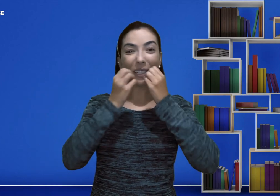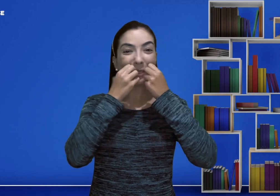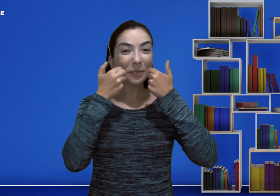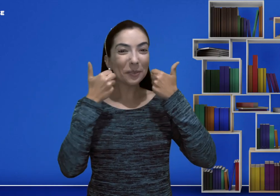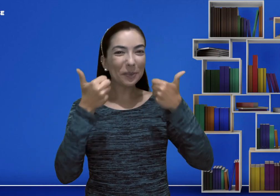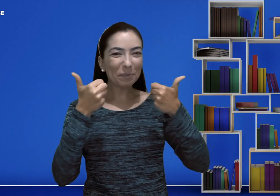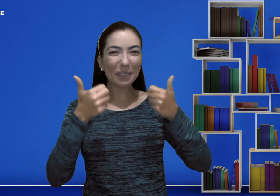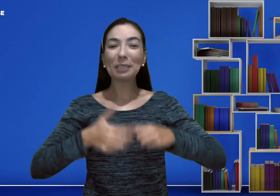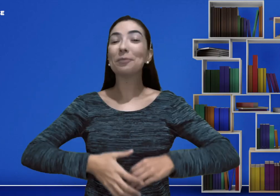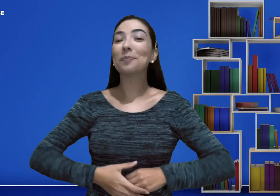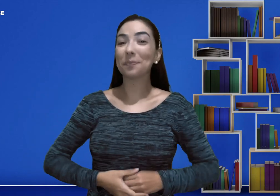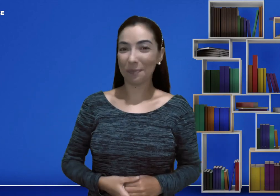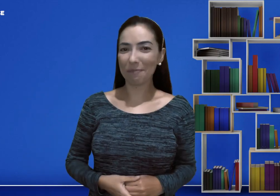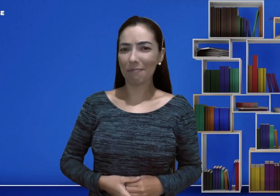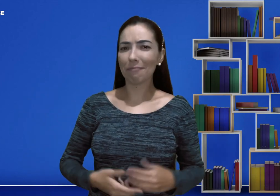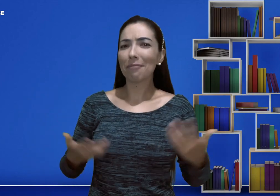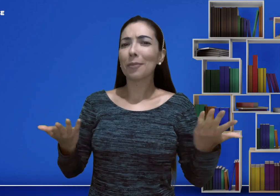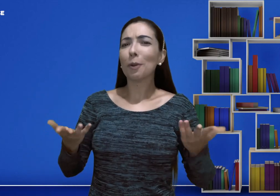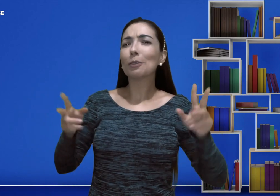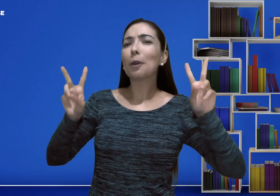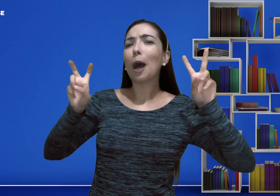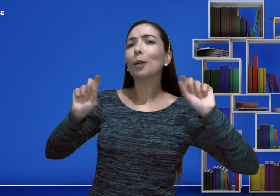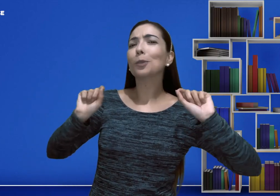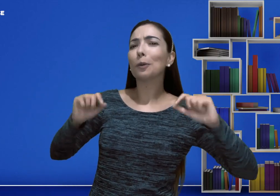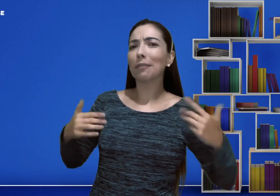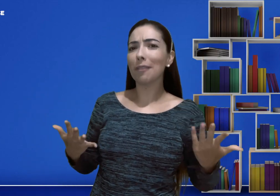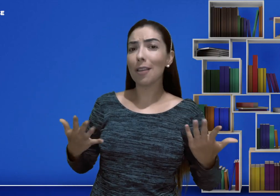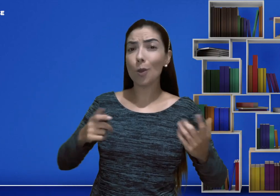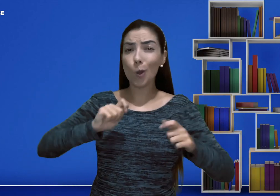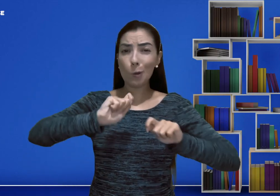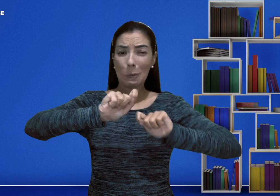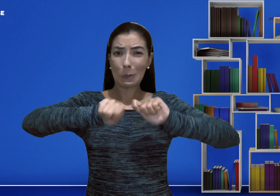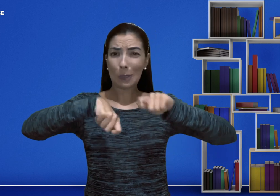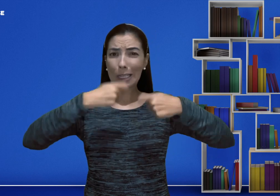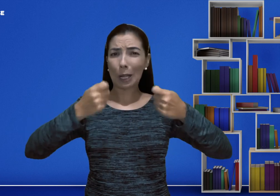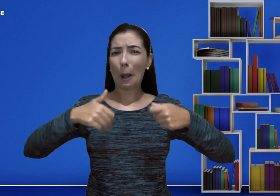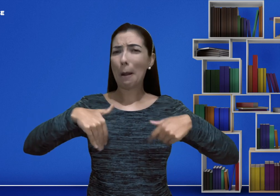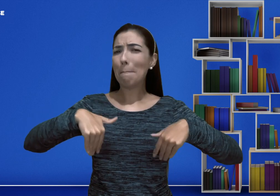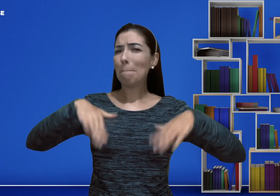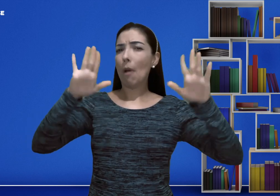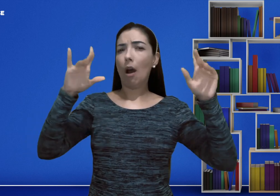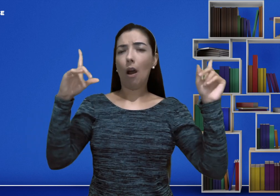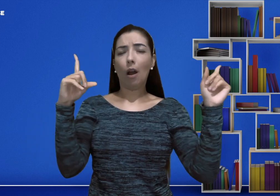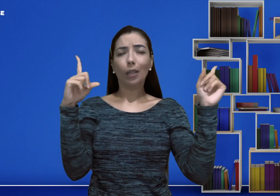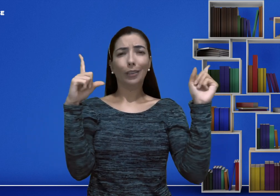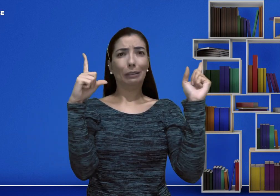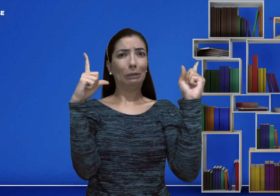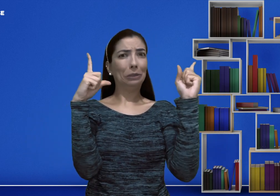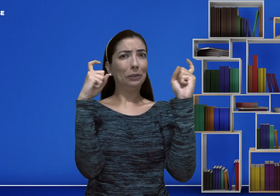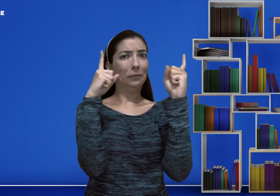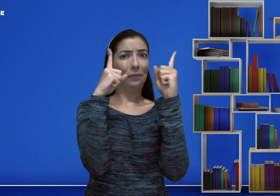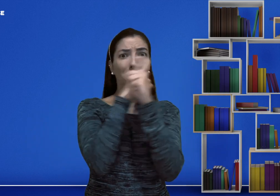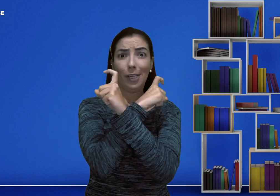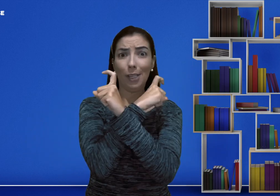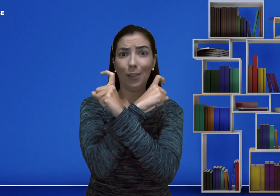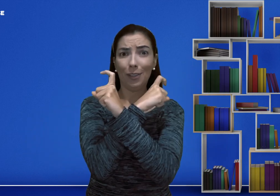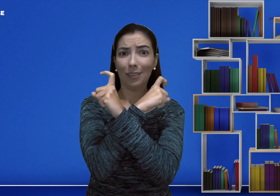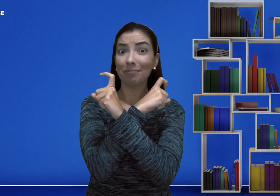Olá, tudo bem? Sobre o que nós falaremos hoje? Sobre os sinais mais difíceis da